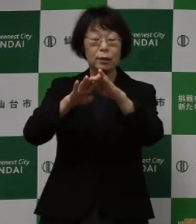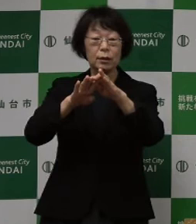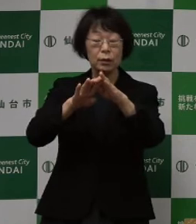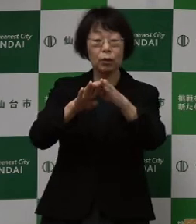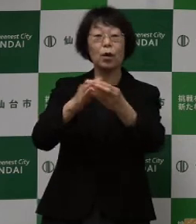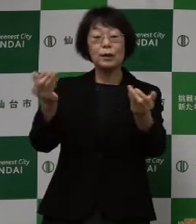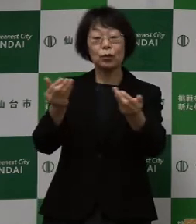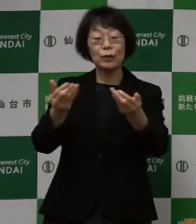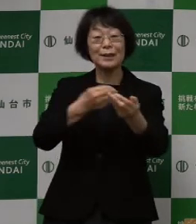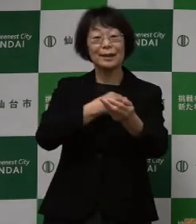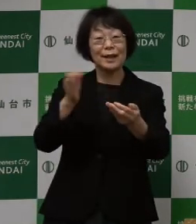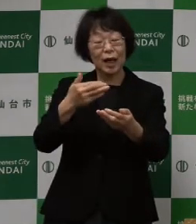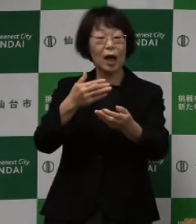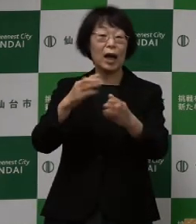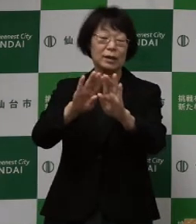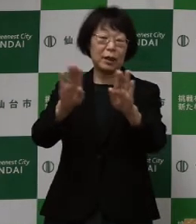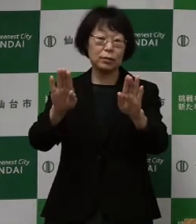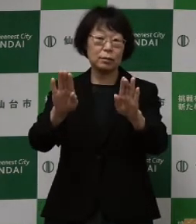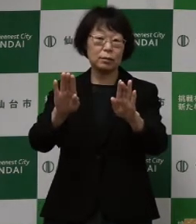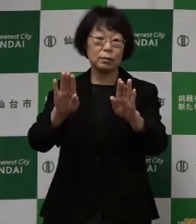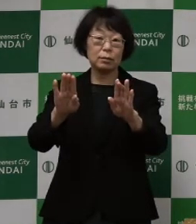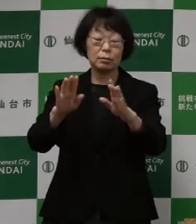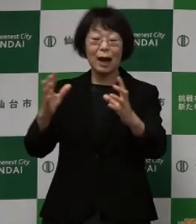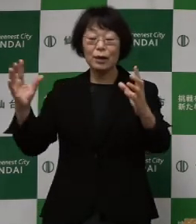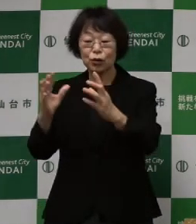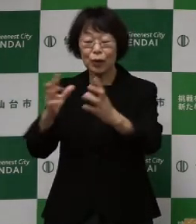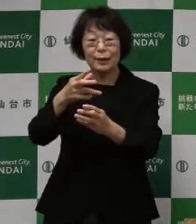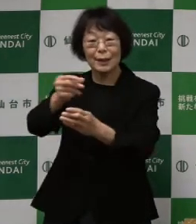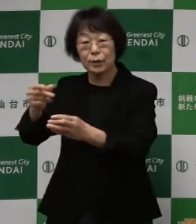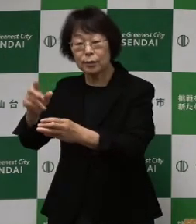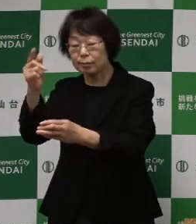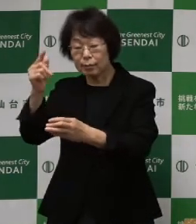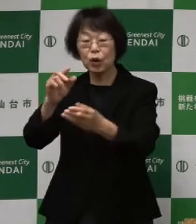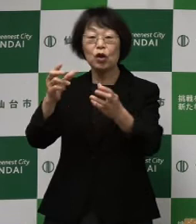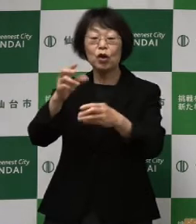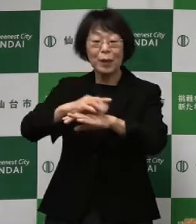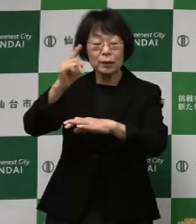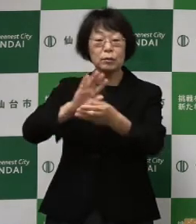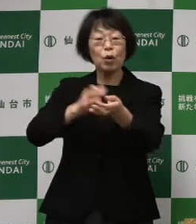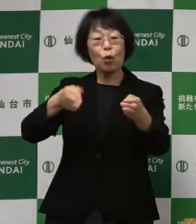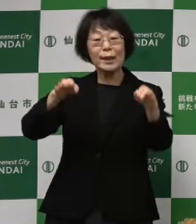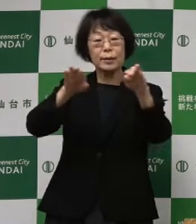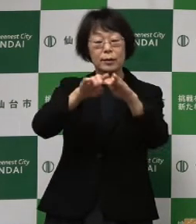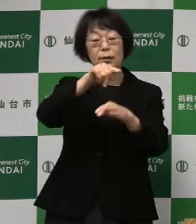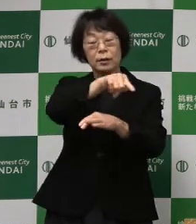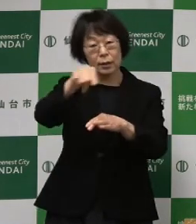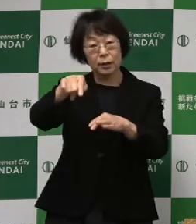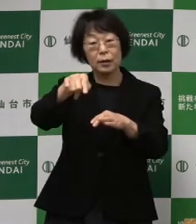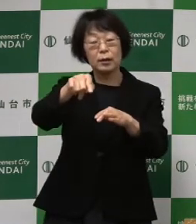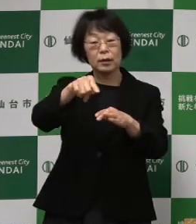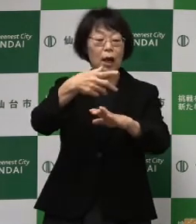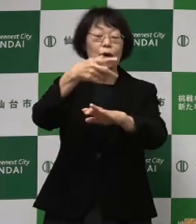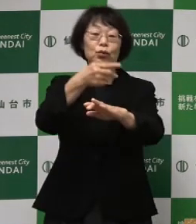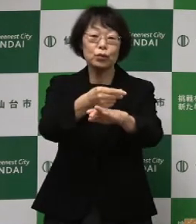ると、集団接種というよりもそのまず病院でその各人員で打つというのが、まずは